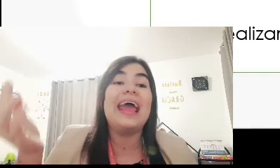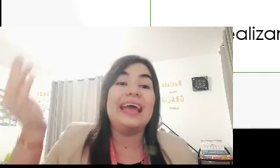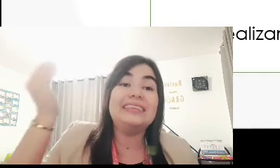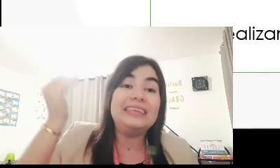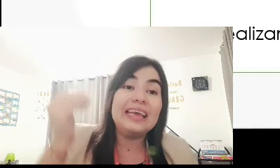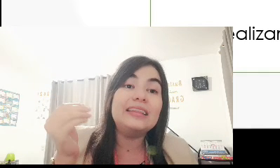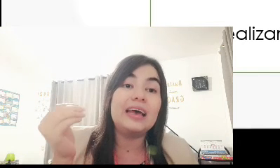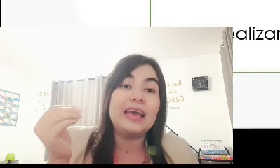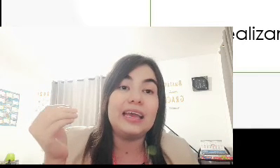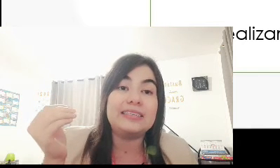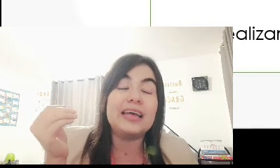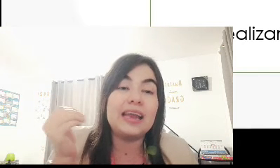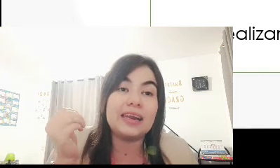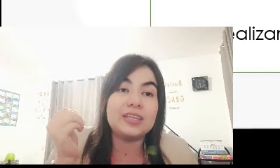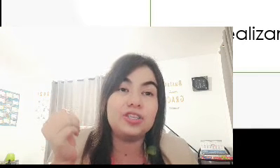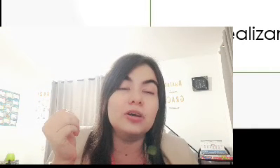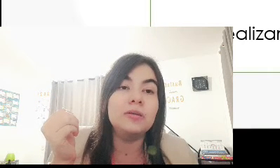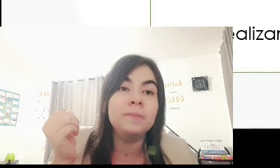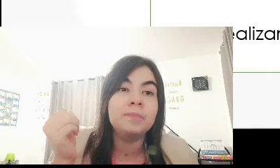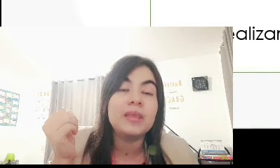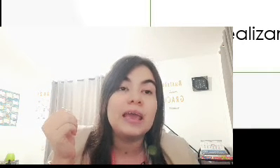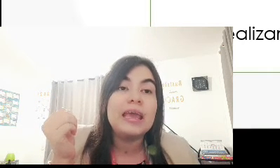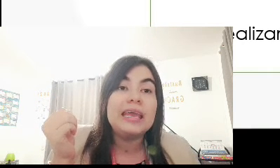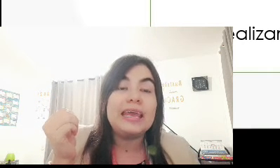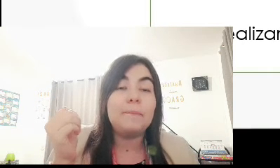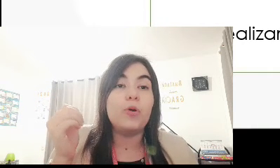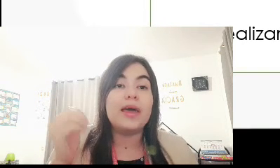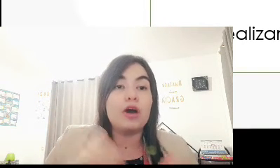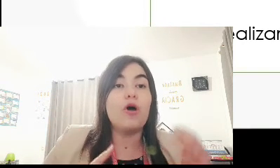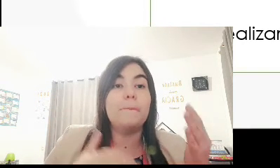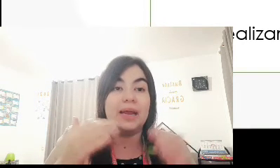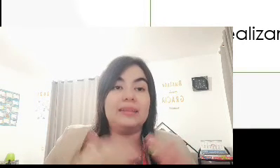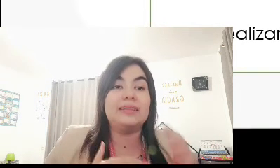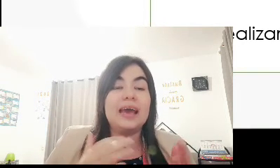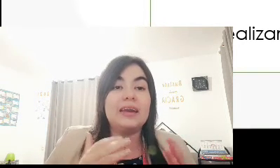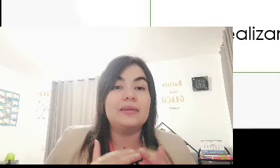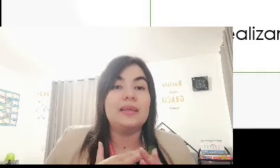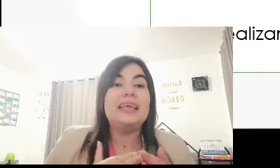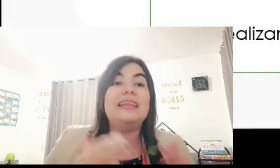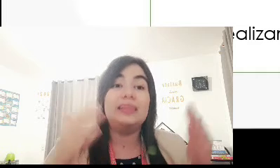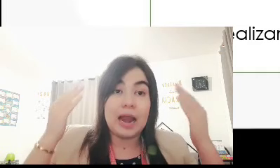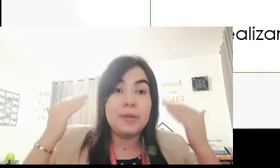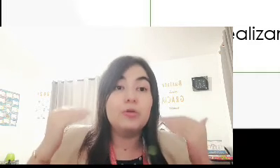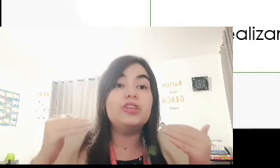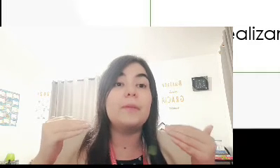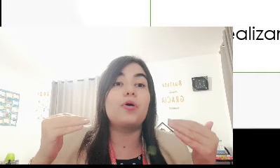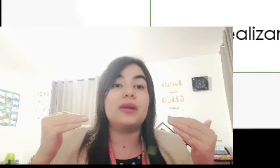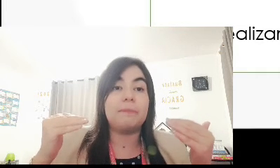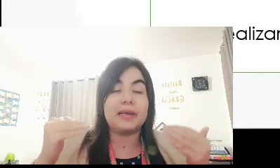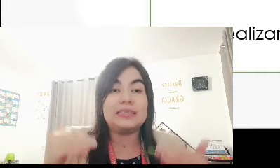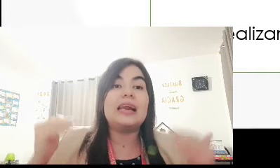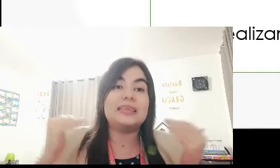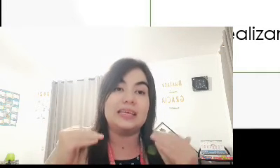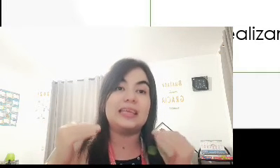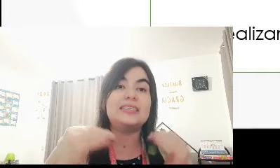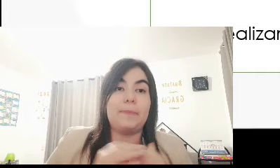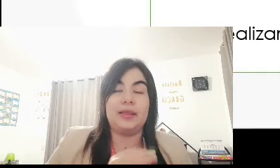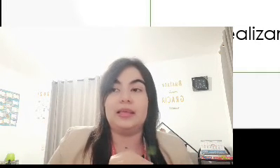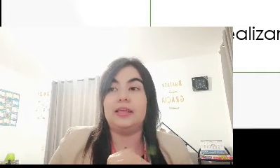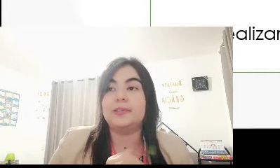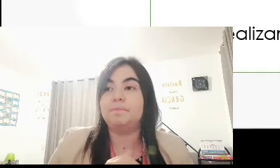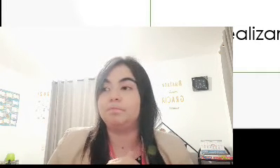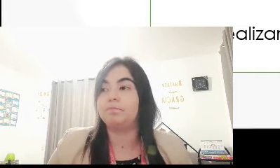vocabulario, entienda esta narración y pueda comprender y al mismo tiempo repasar las